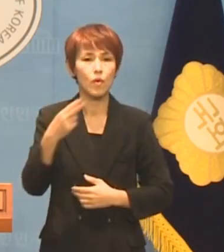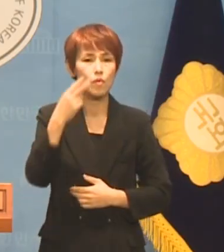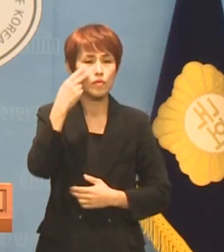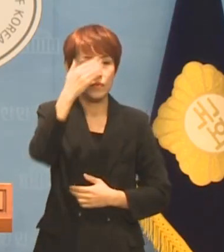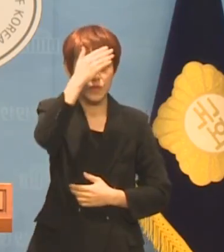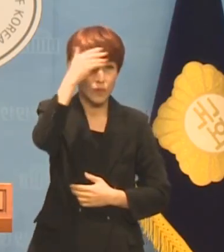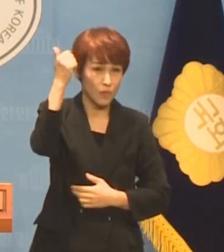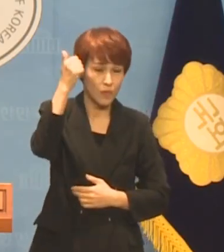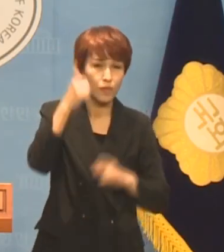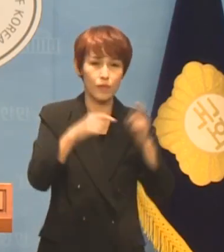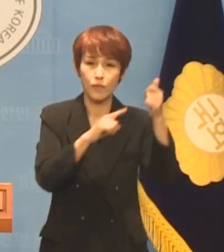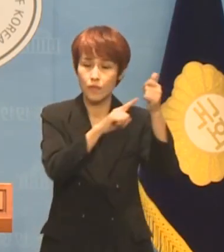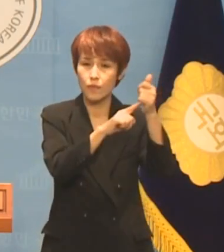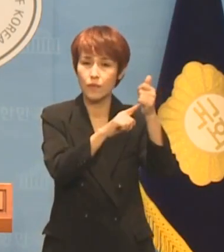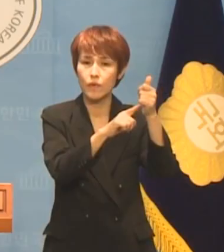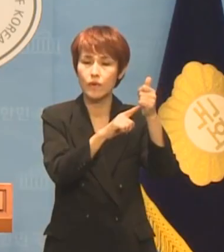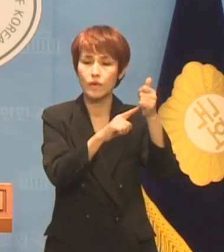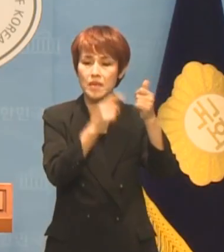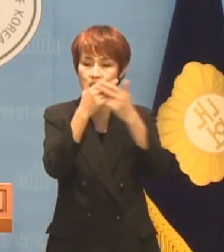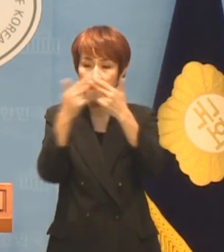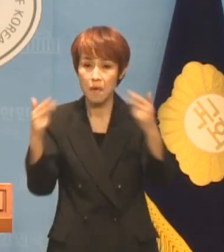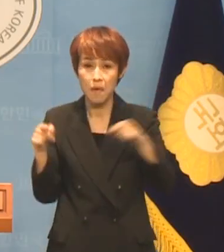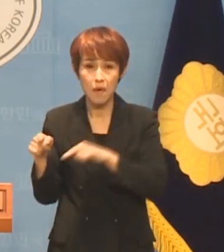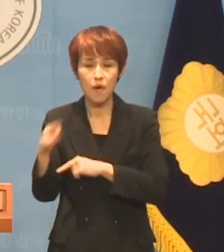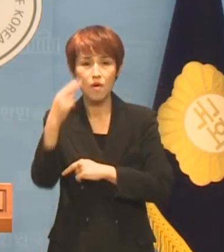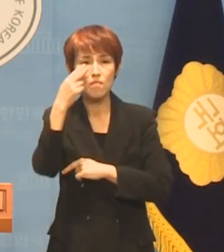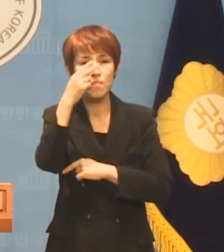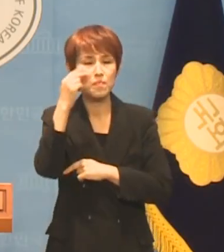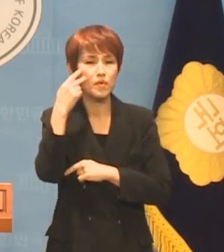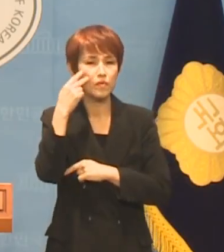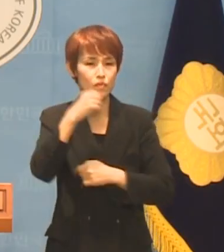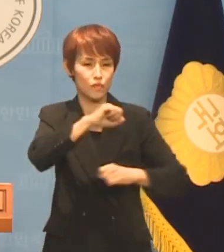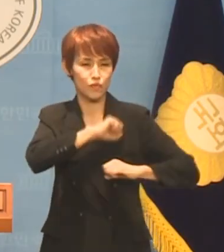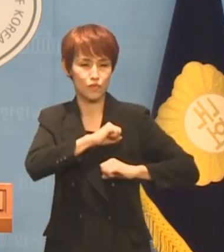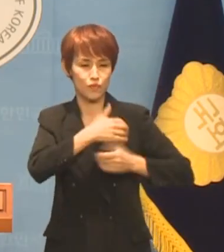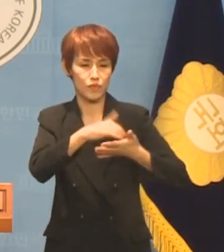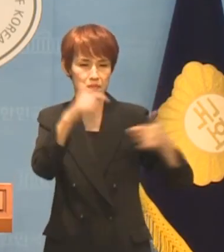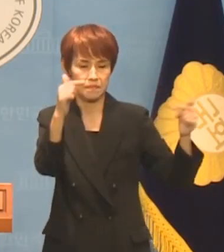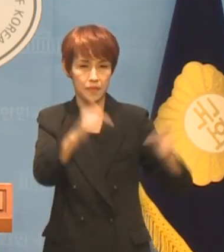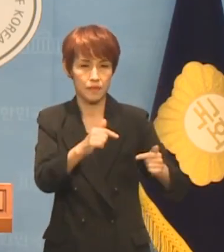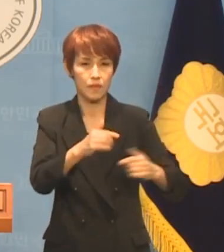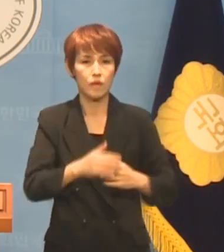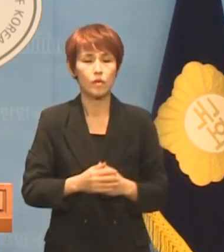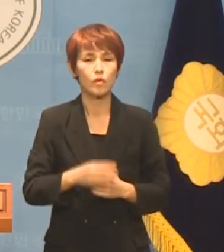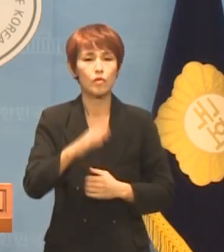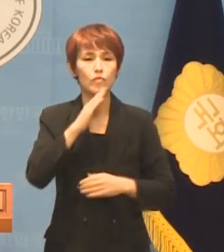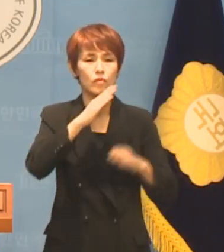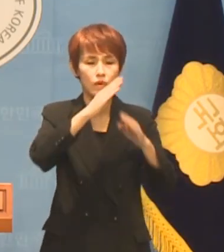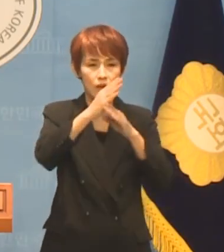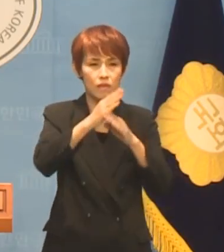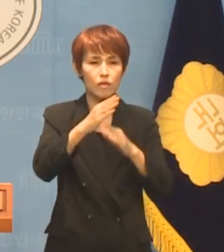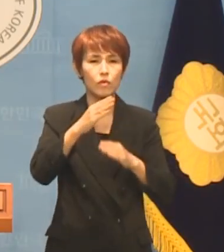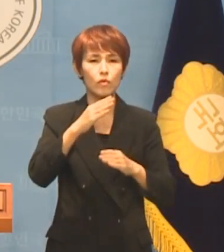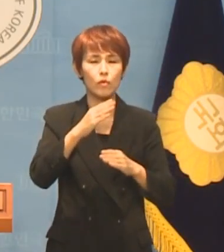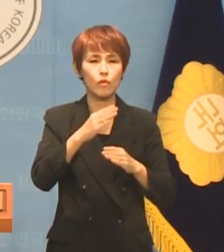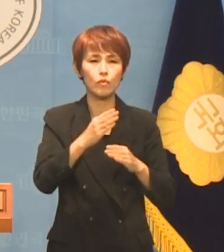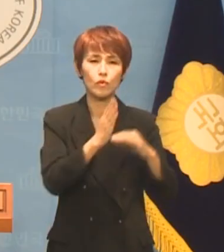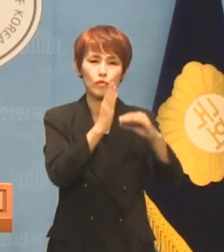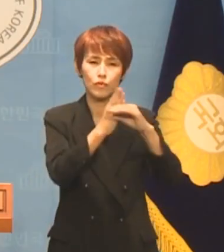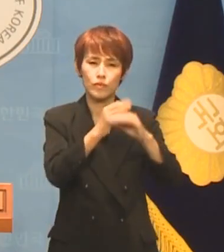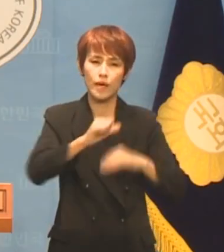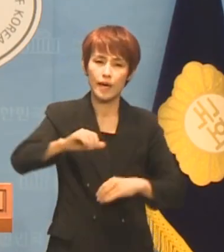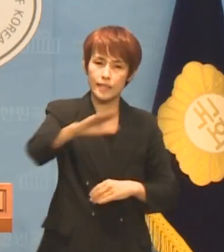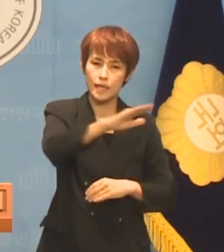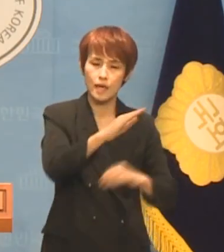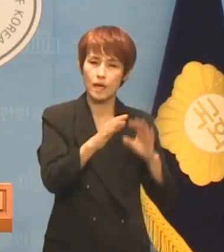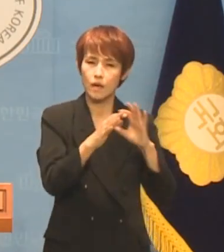승리가 유력한 이재명 정부가 미군 감축, 동맹 약화, 북한 및 중국과의 타협에서 공통점을 찾을 수도